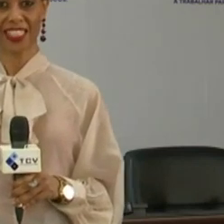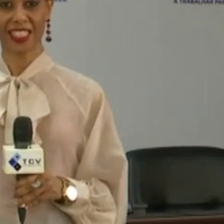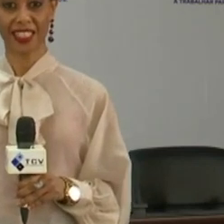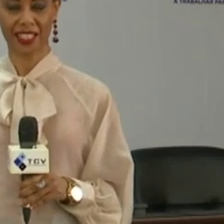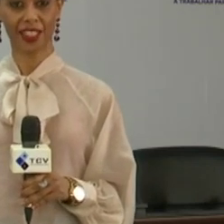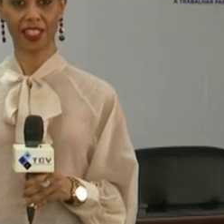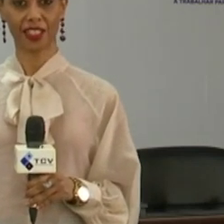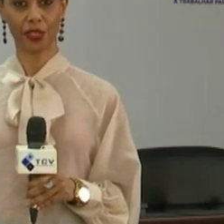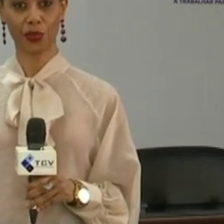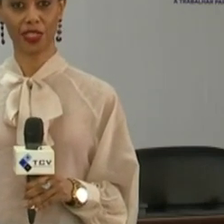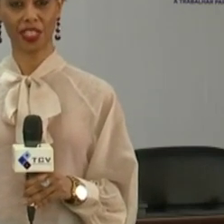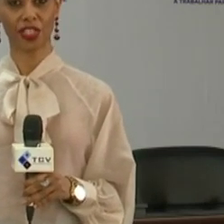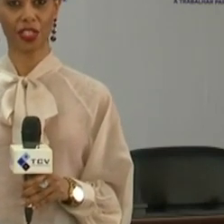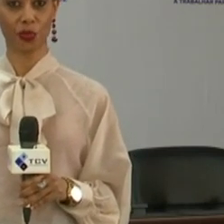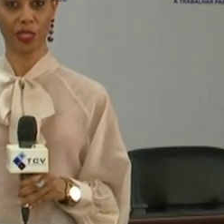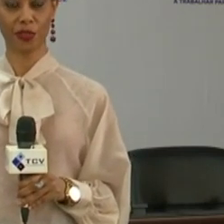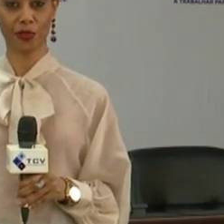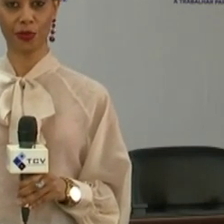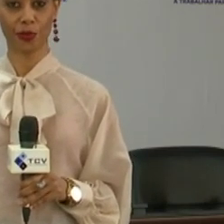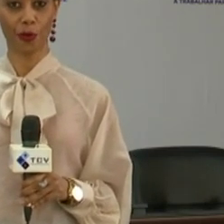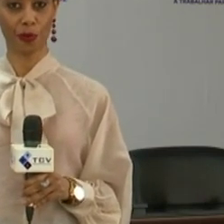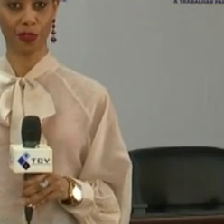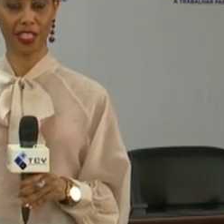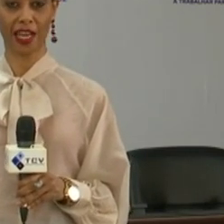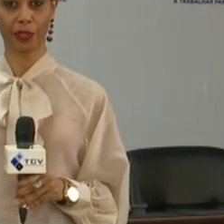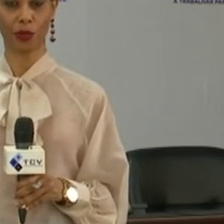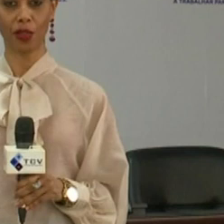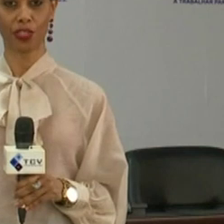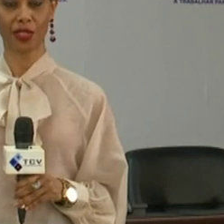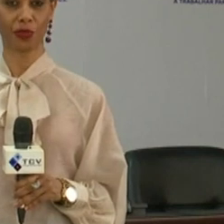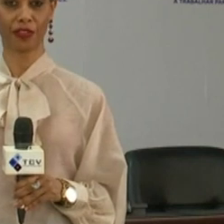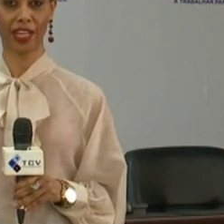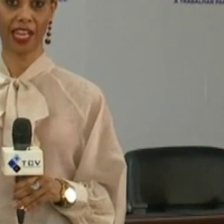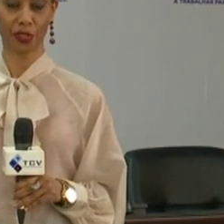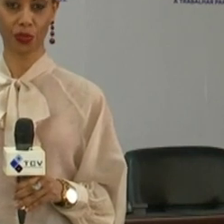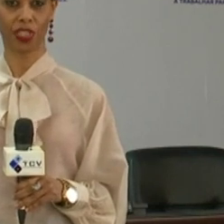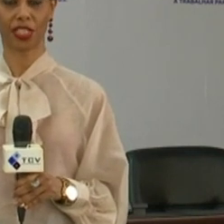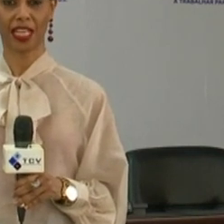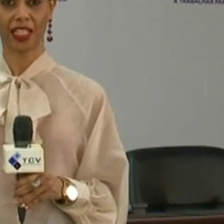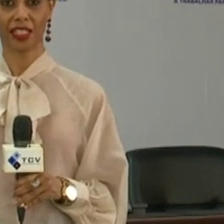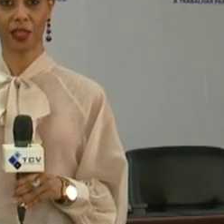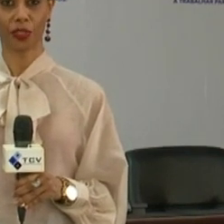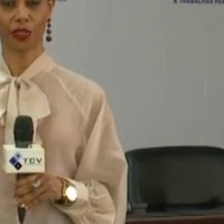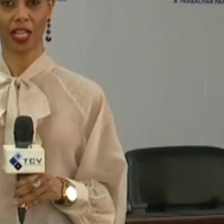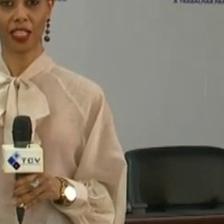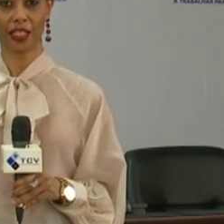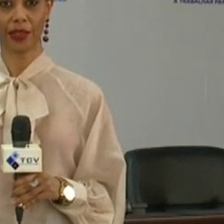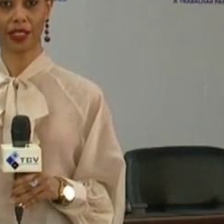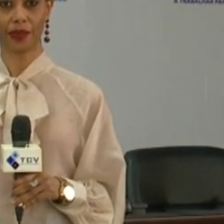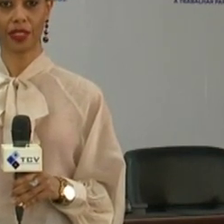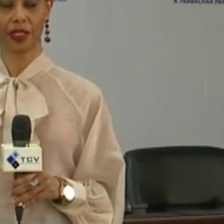Sim, boa tarde. Assim que nos assiste neste momento, como é já habitual, hoje é segunda-feira e às segundas a Direção